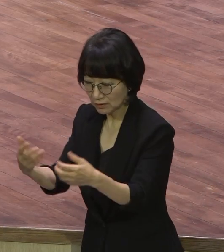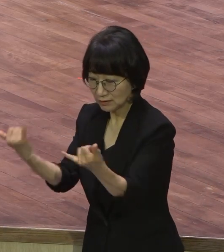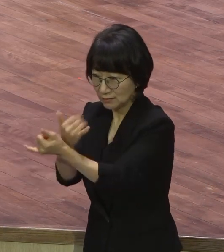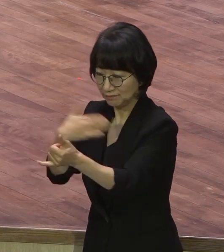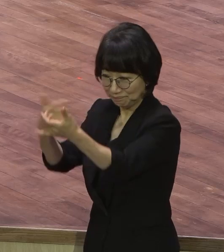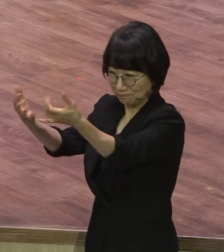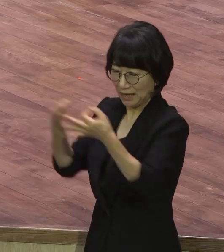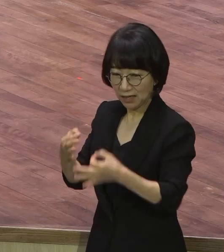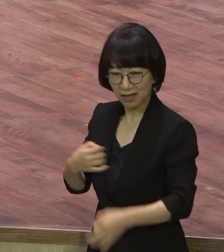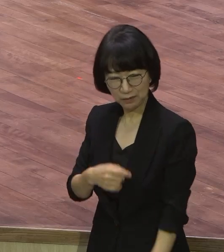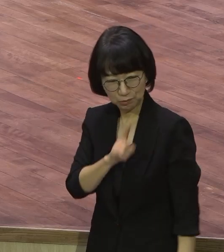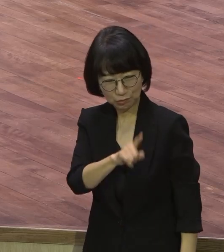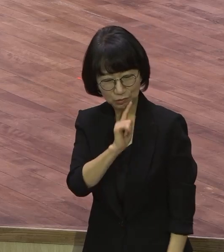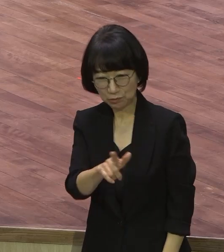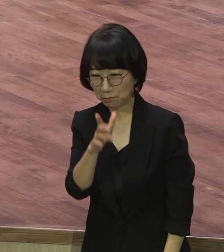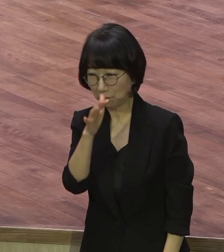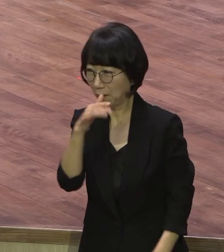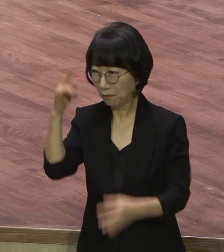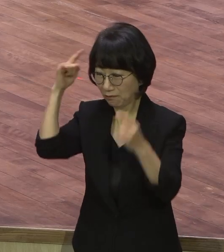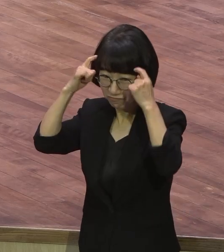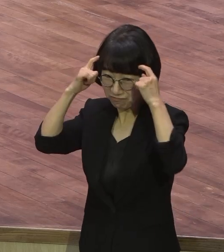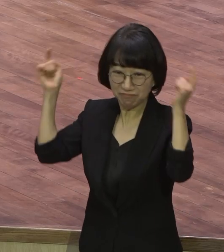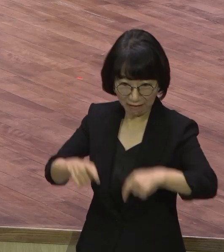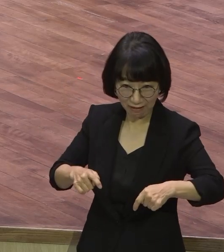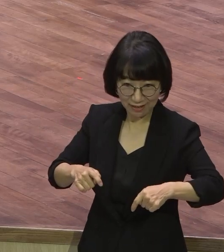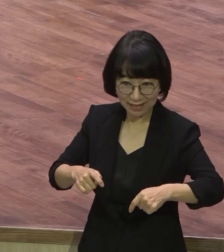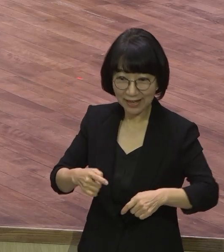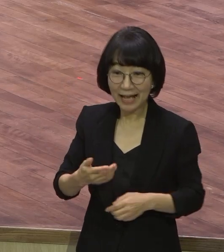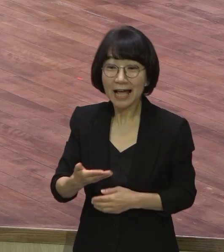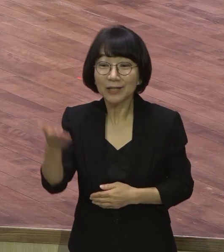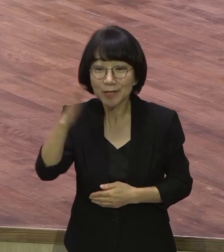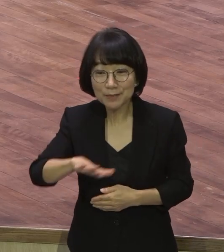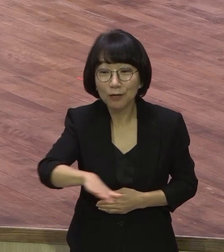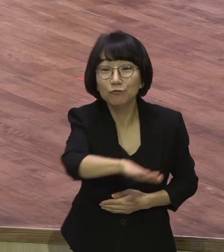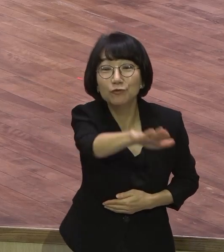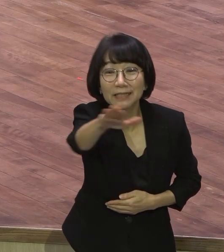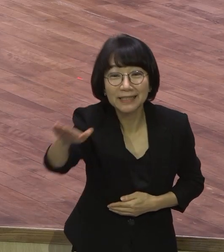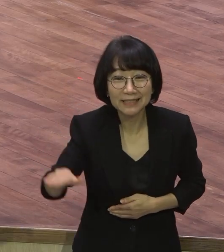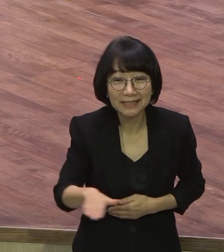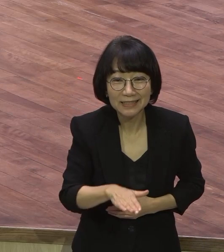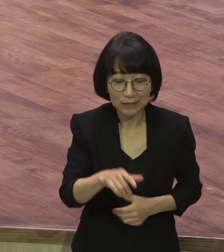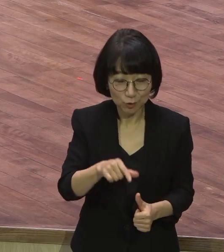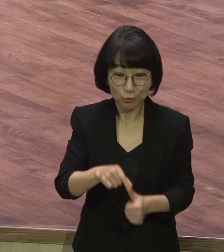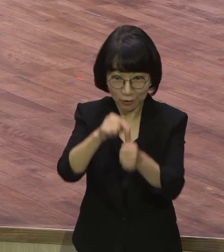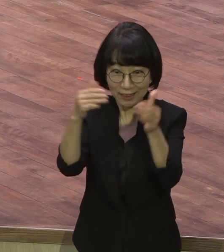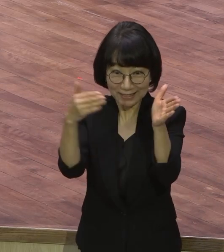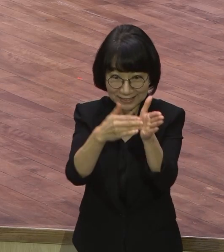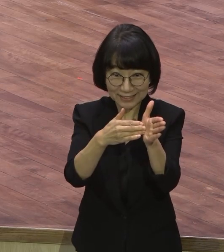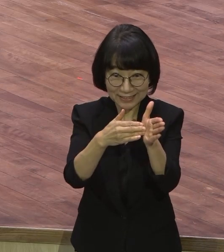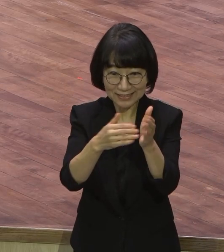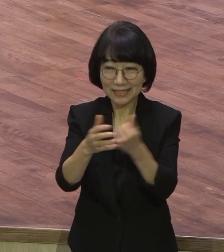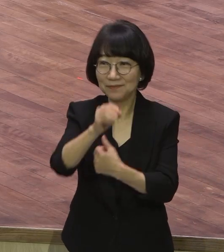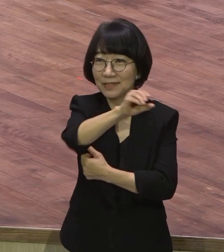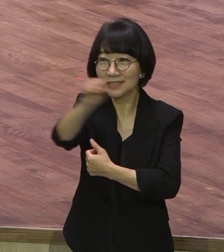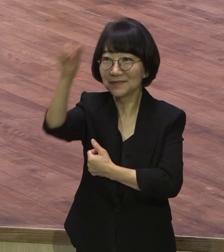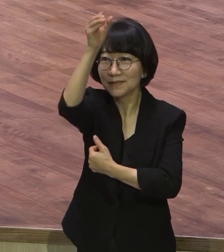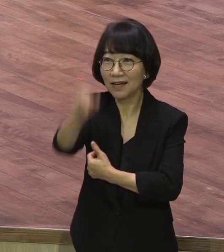이해가 안 돼. 이해가 안 돼. 그런데 구원받은 우리에게는 뭐예요? 그 속에서 뭐가 나와요? 하나님의 능력이 나와.